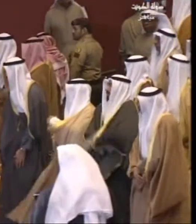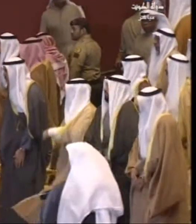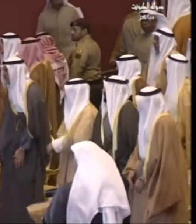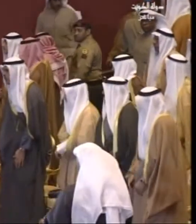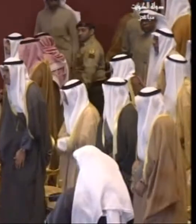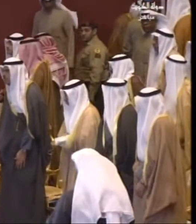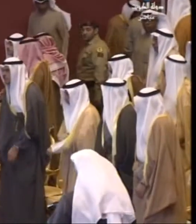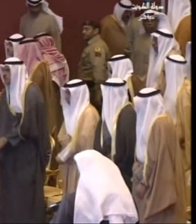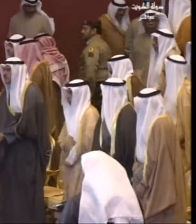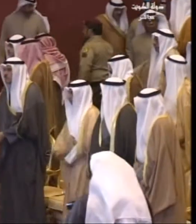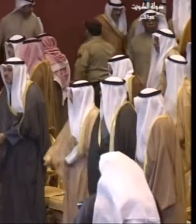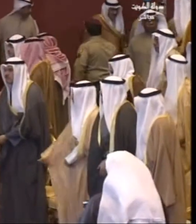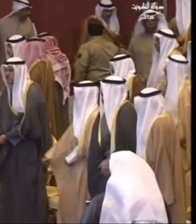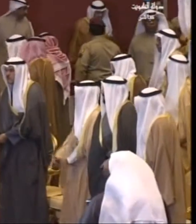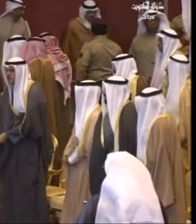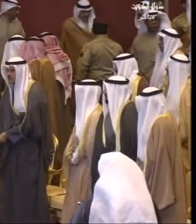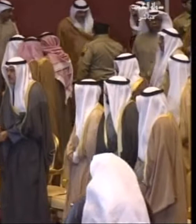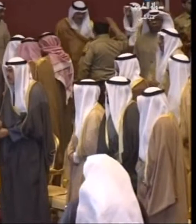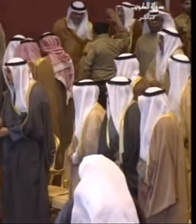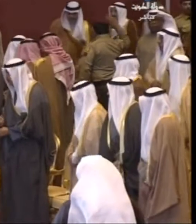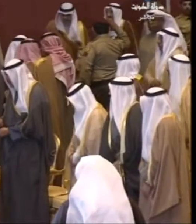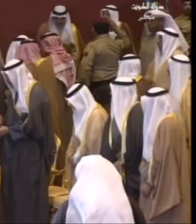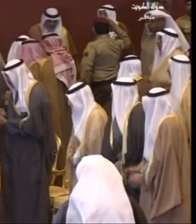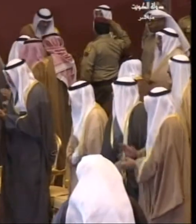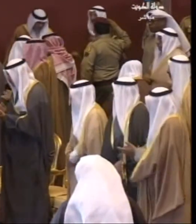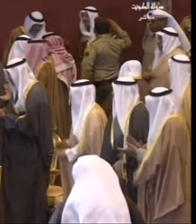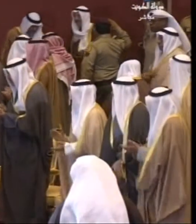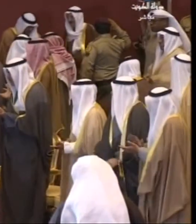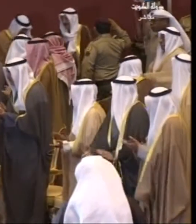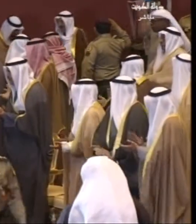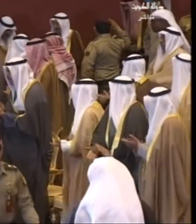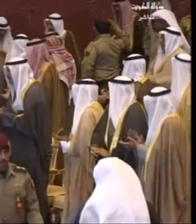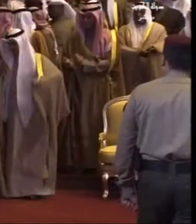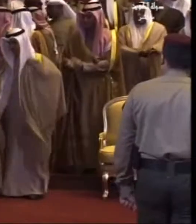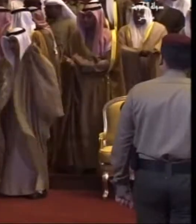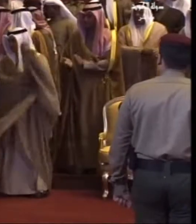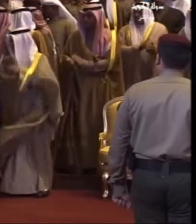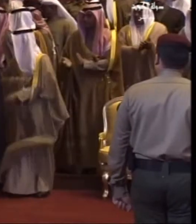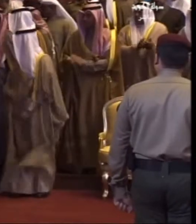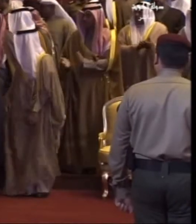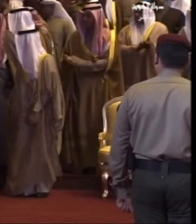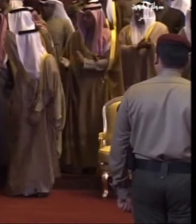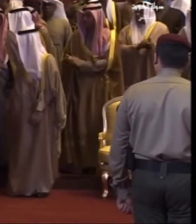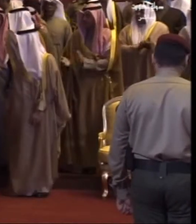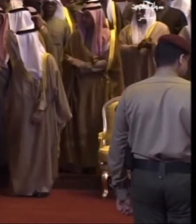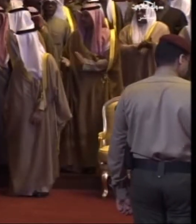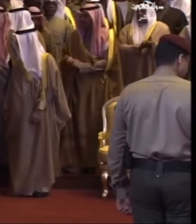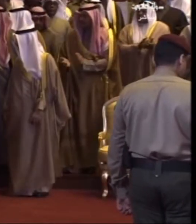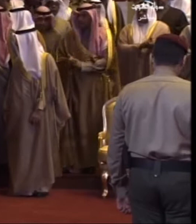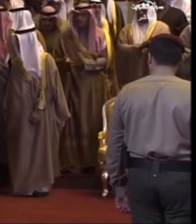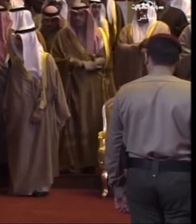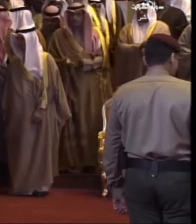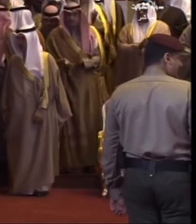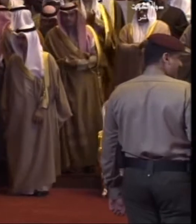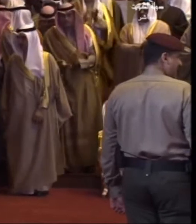عن جيل من القراء والحفظة. فكما تشاهدون أيها الأخوة والأخوات، يصل في